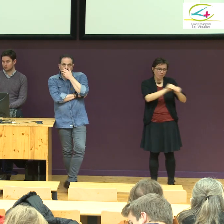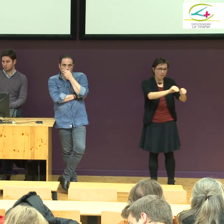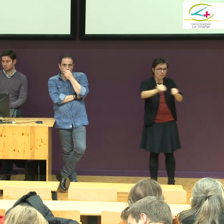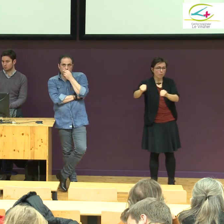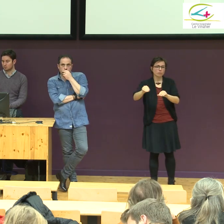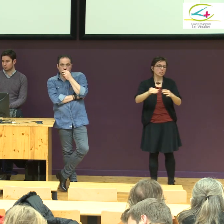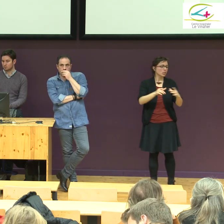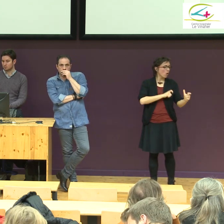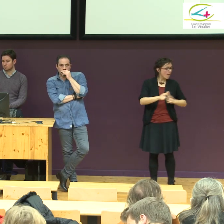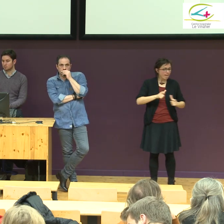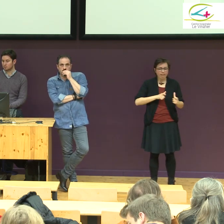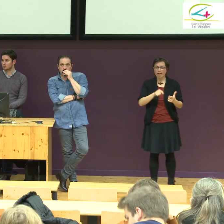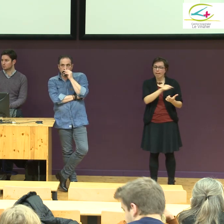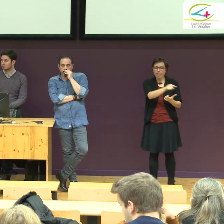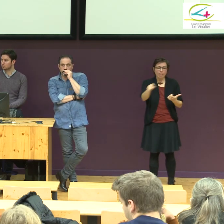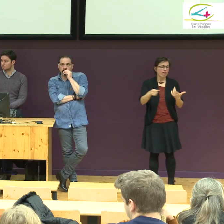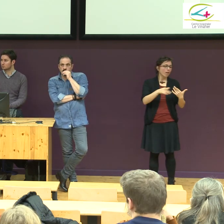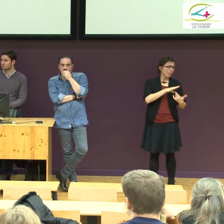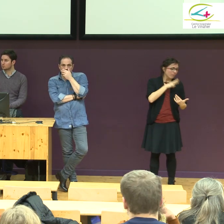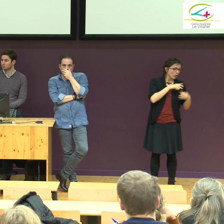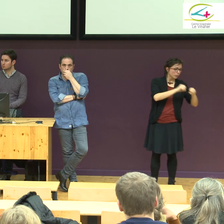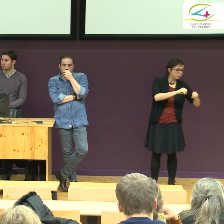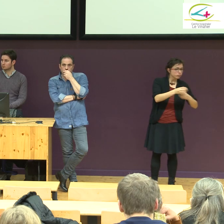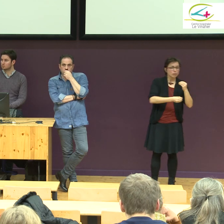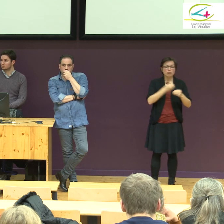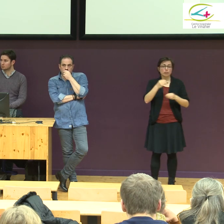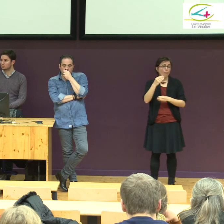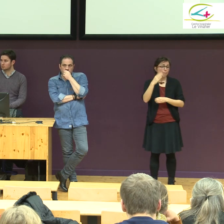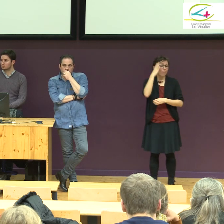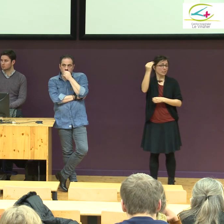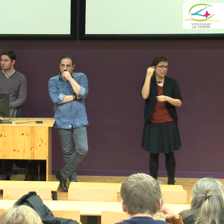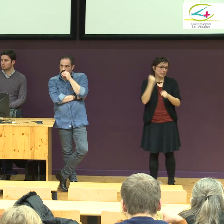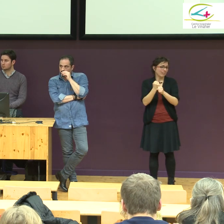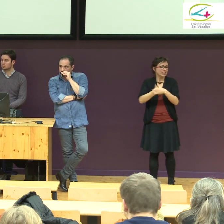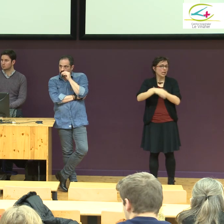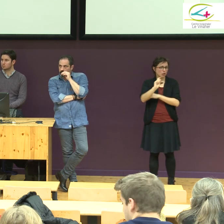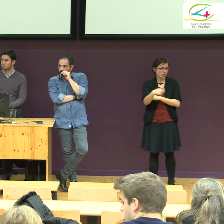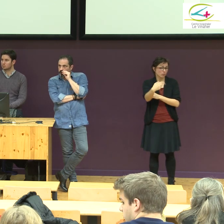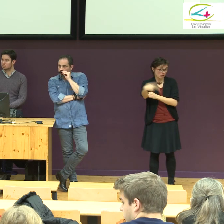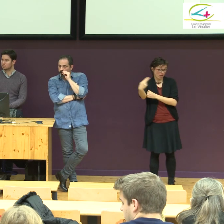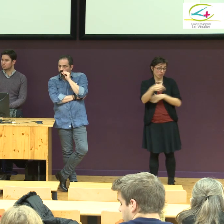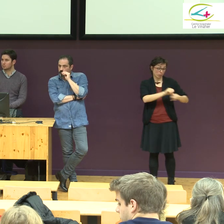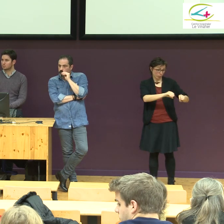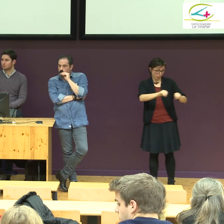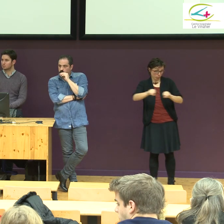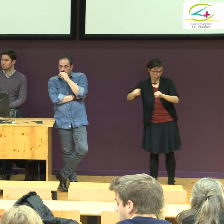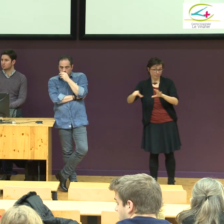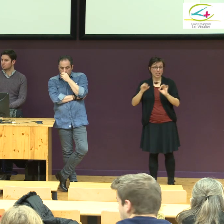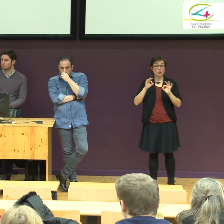corps, du personnel de l'éducation nationale. Et en fait, ce qu'on s'est rendu compte dans les effets